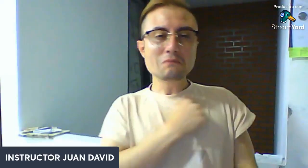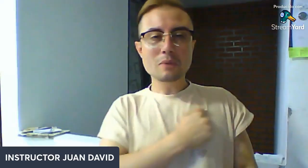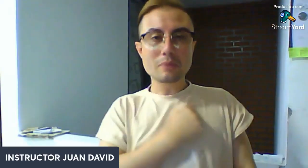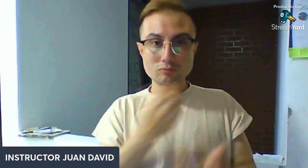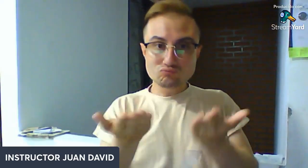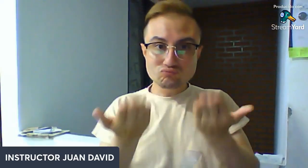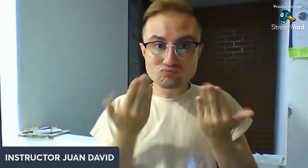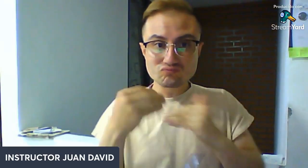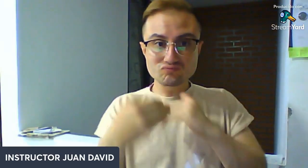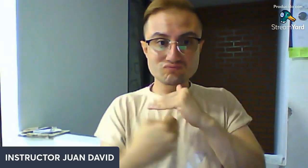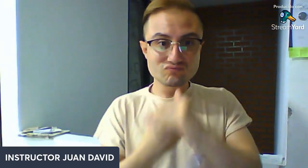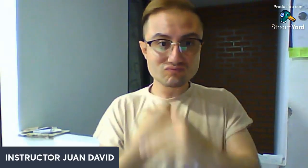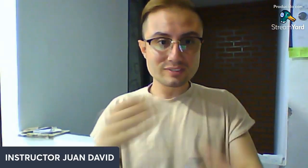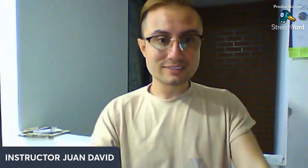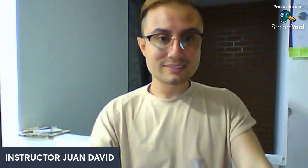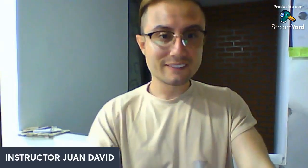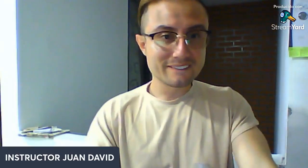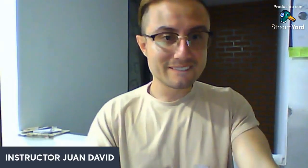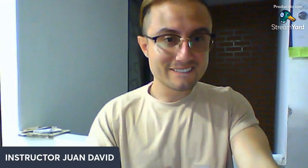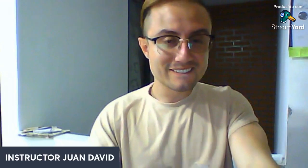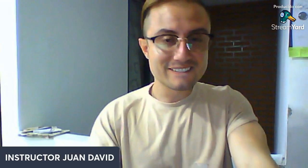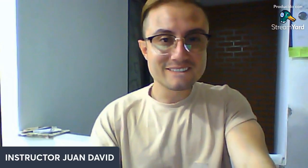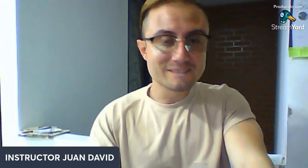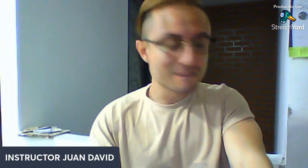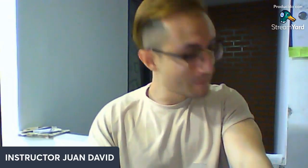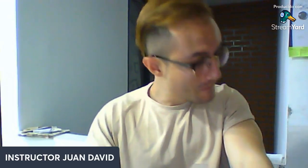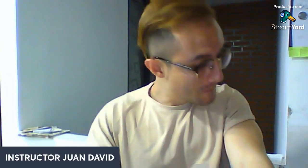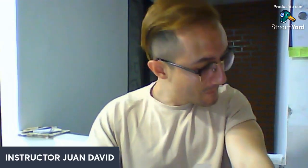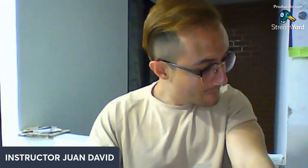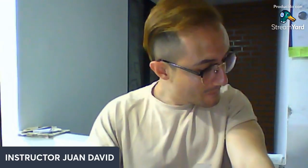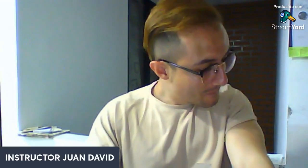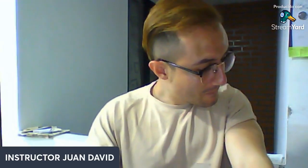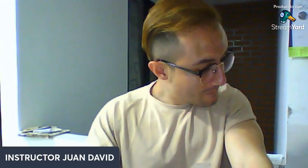¿Alguien más va a participar? Por favor, ¿quién ingresa?